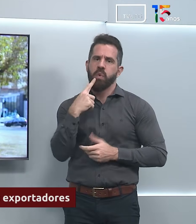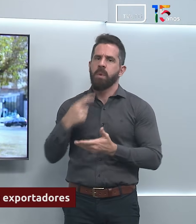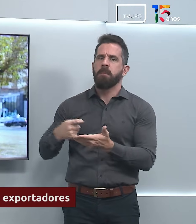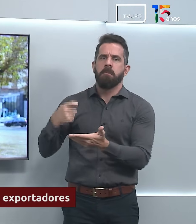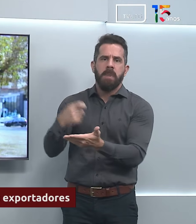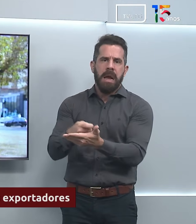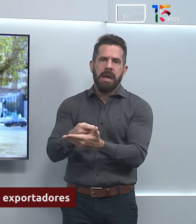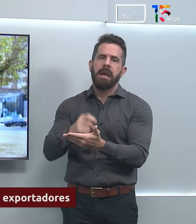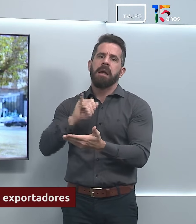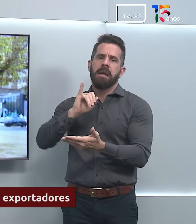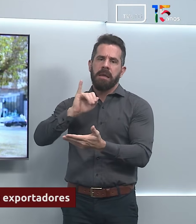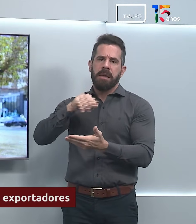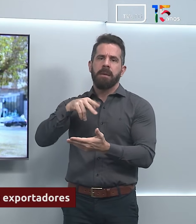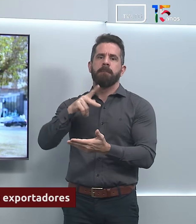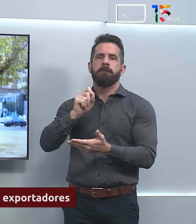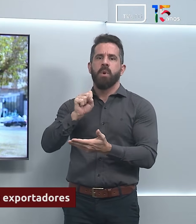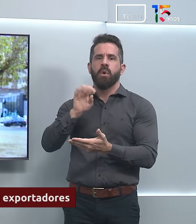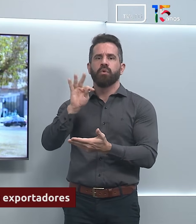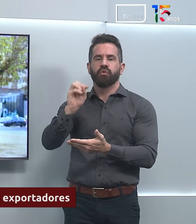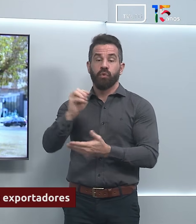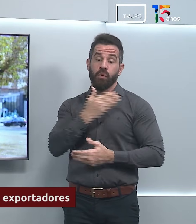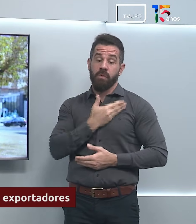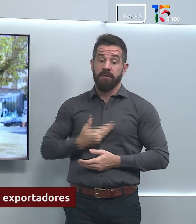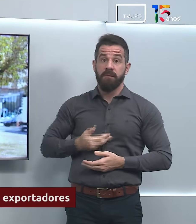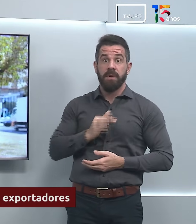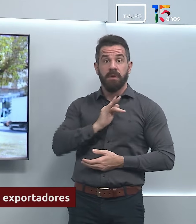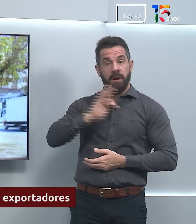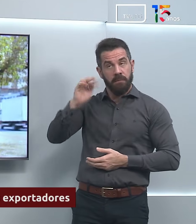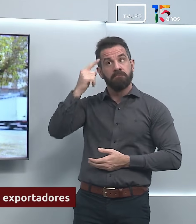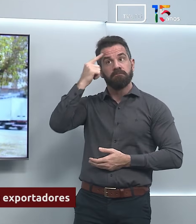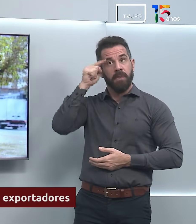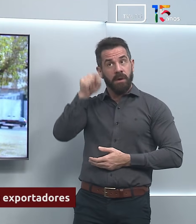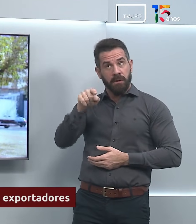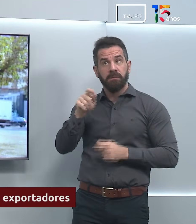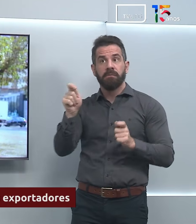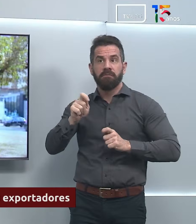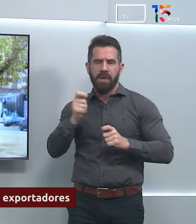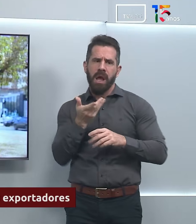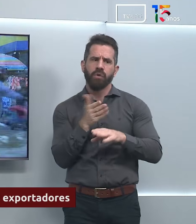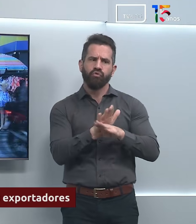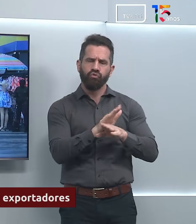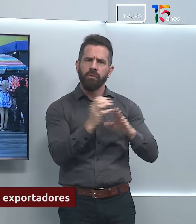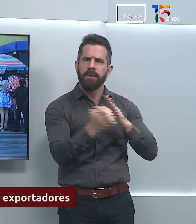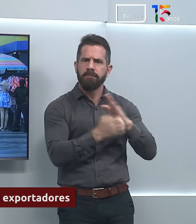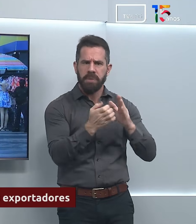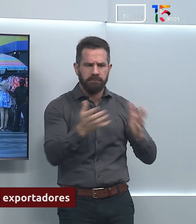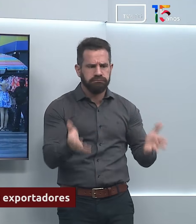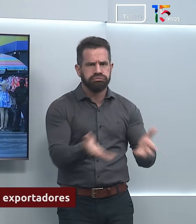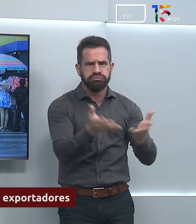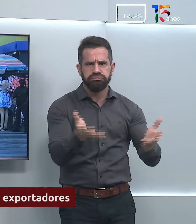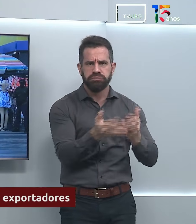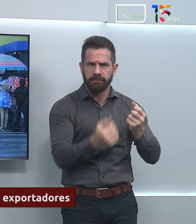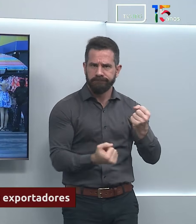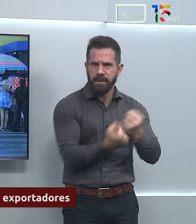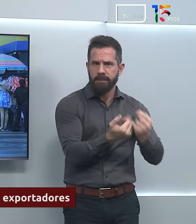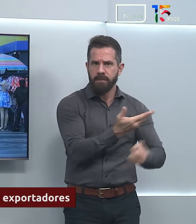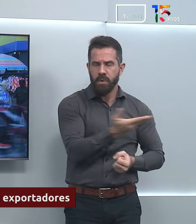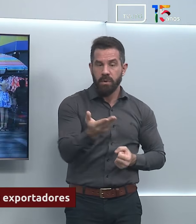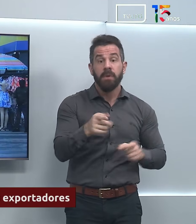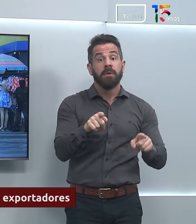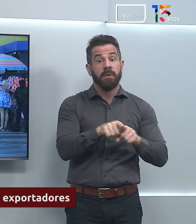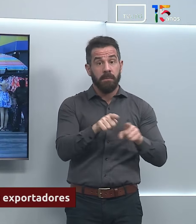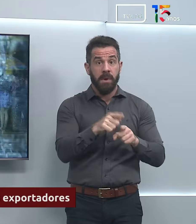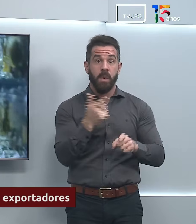agregado. Enquanto isso, o governo federal considerou importante devolver essa pequena porcentagem. Vale lembrar que a decisão vai beneficiar